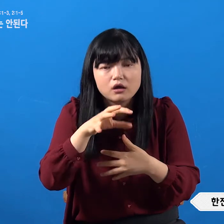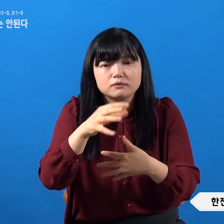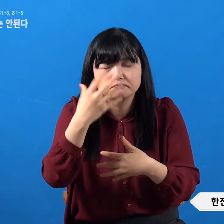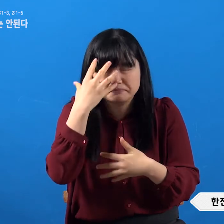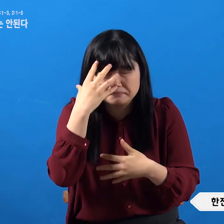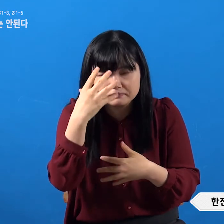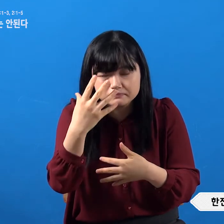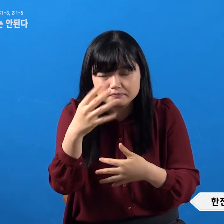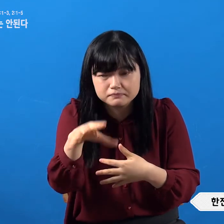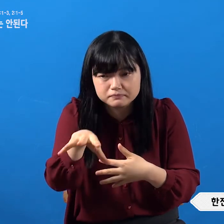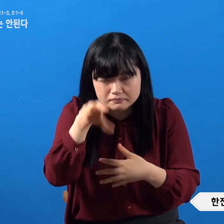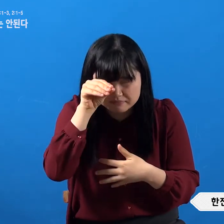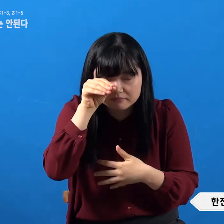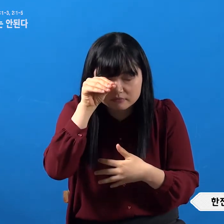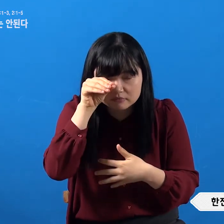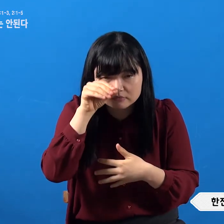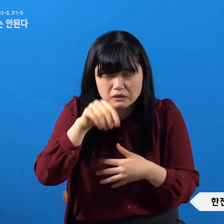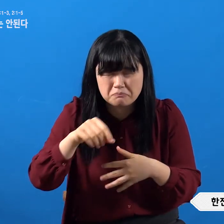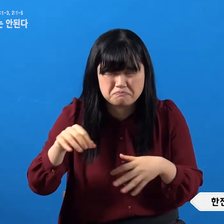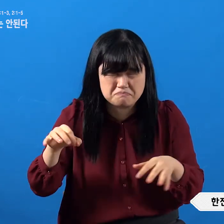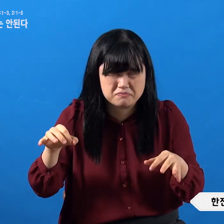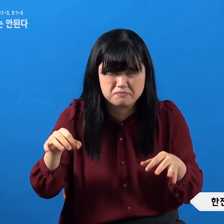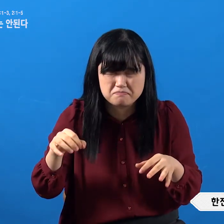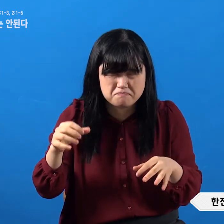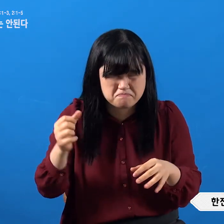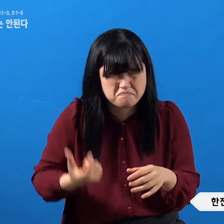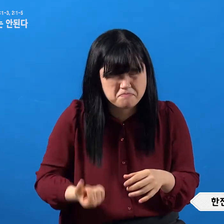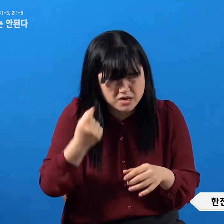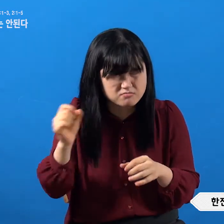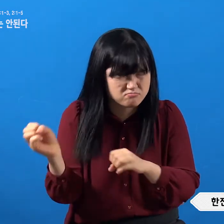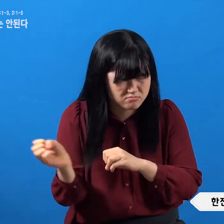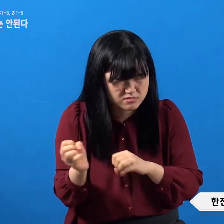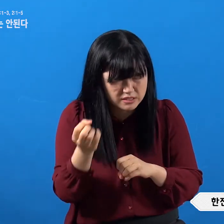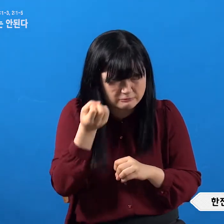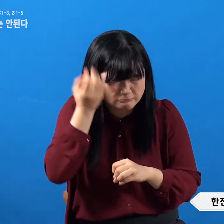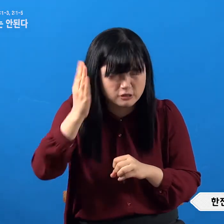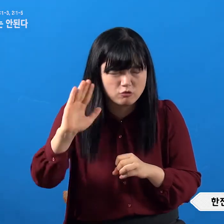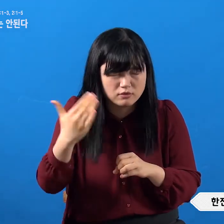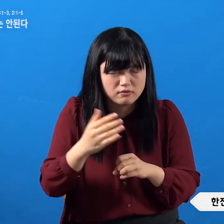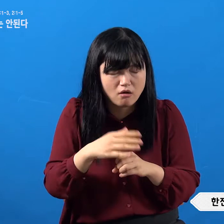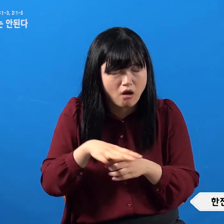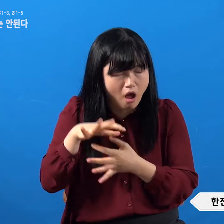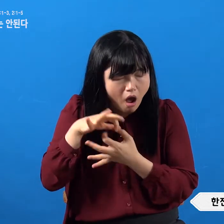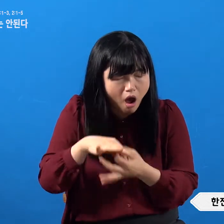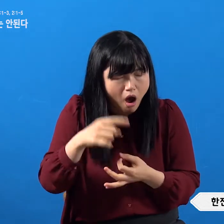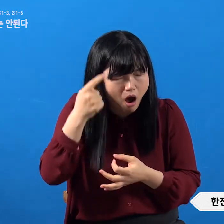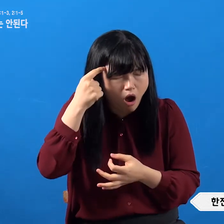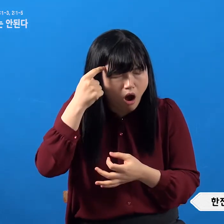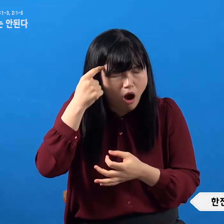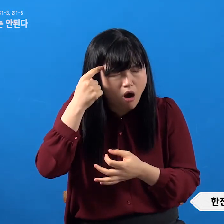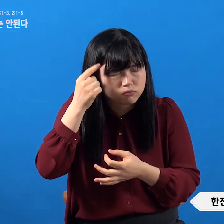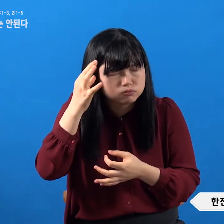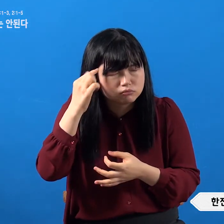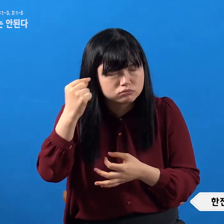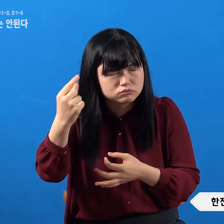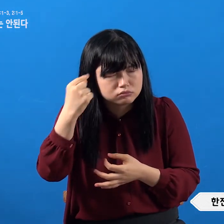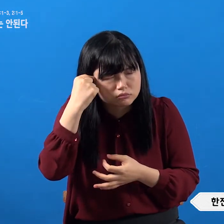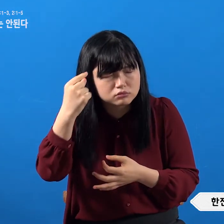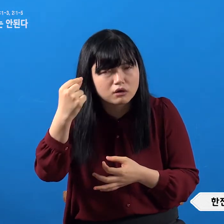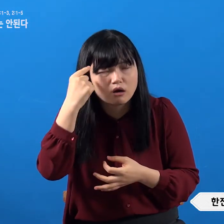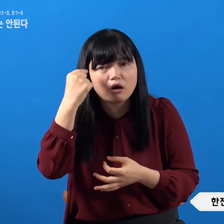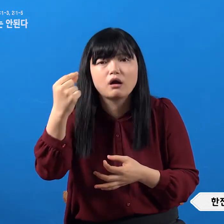그림들을 봤습니다. 그럼 빨리 그걸 떨쳐버려야 되는데 그걸 생각 속에서 딱 붙던 것입니다. 호기심이